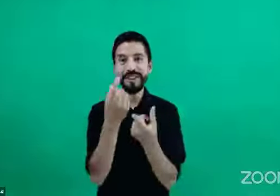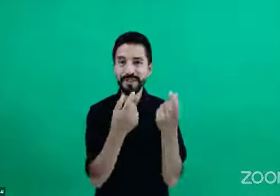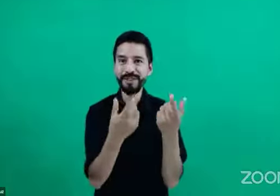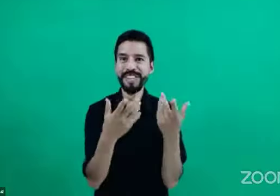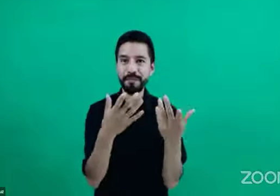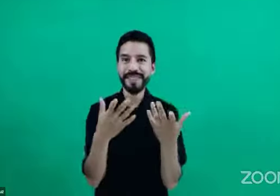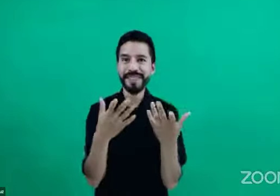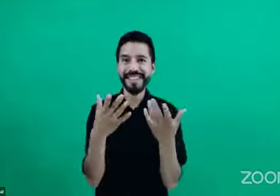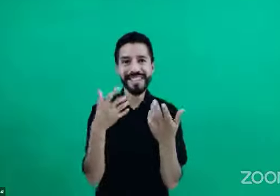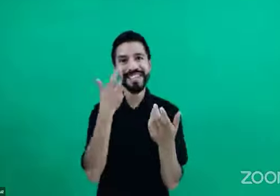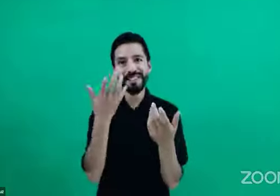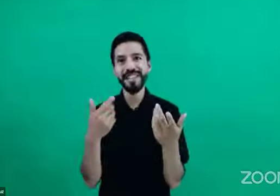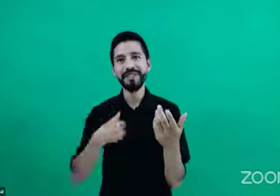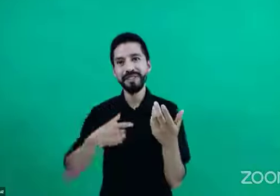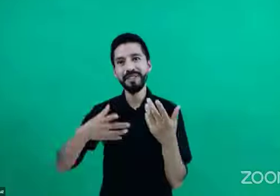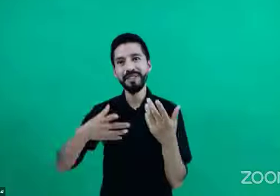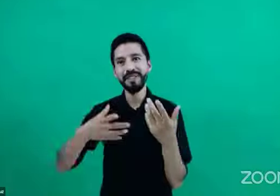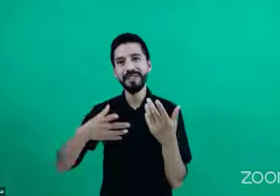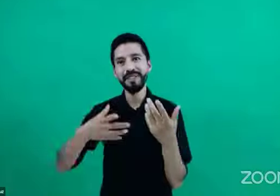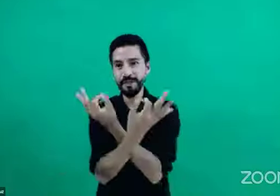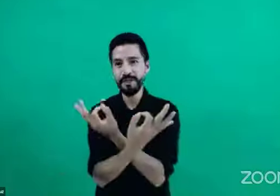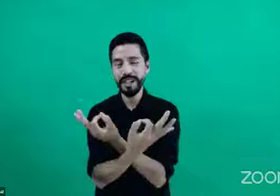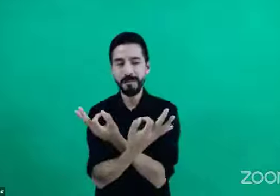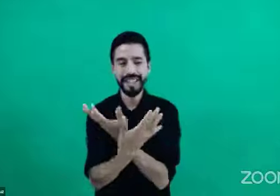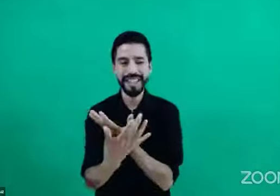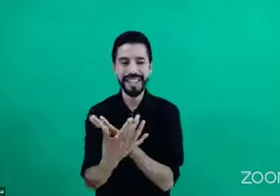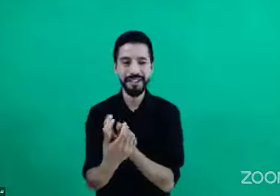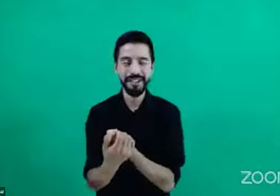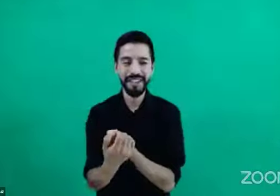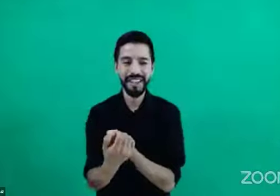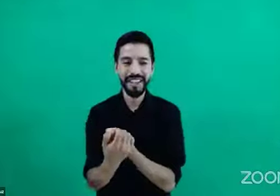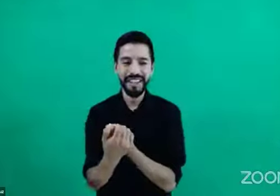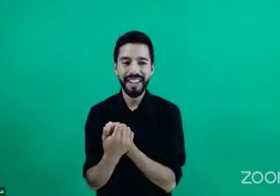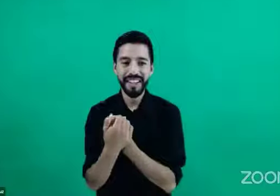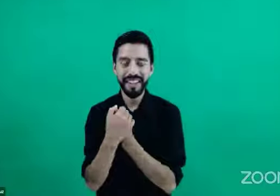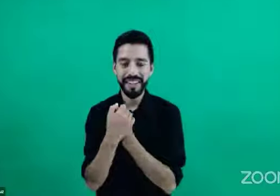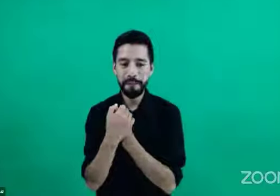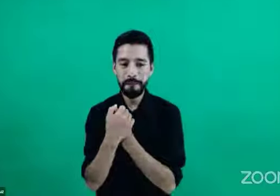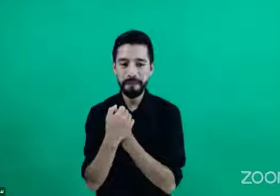Entonces hay algunos que pues dicen, sí, yo en este caso con la meditación,